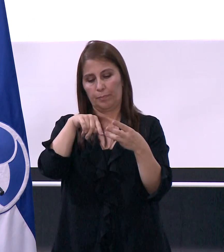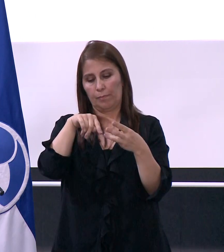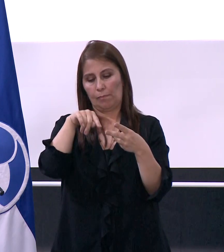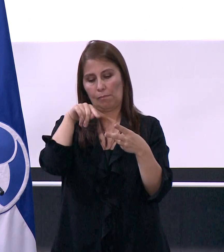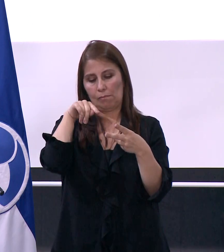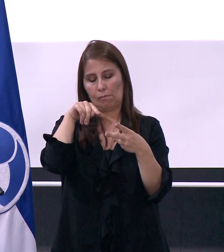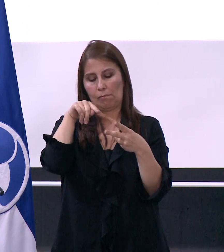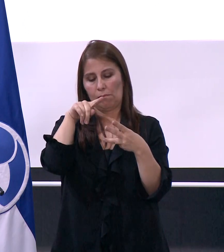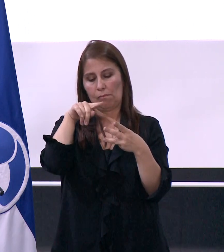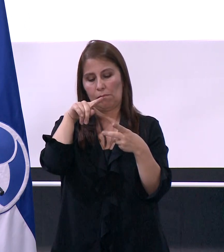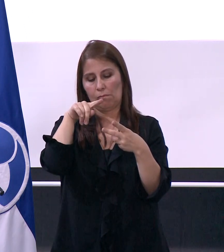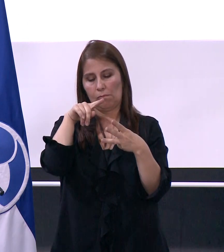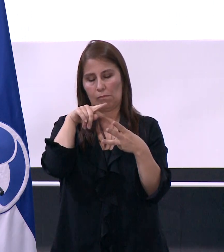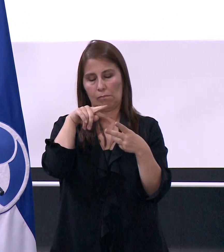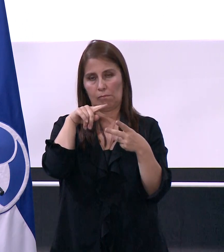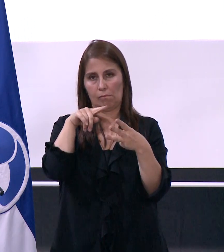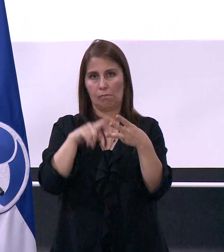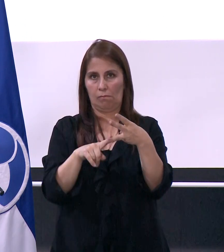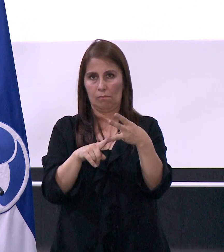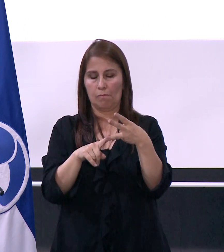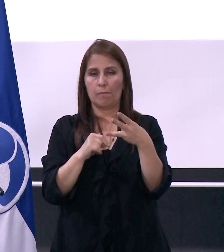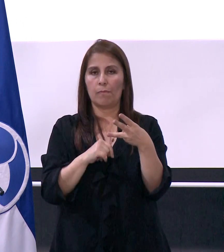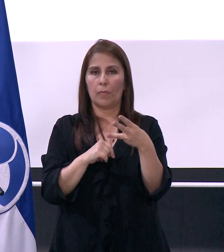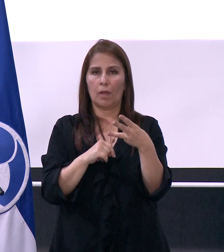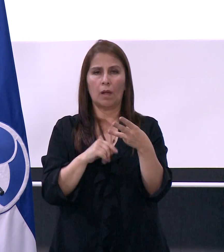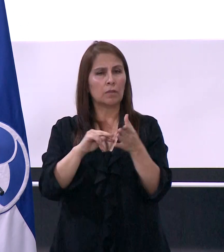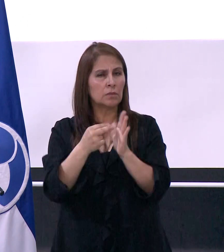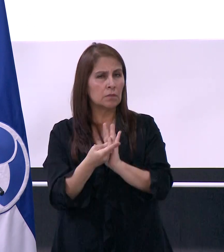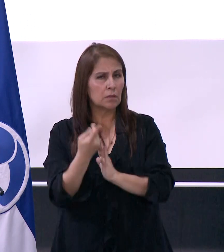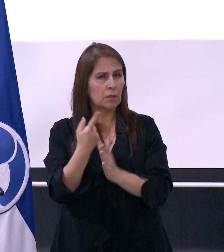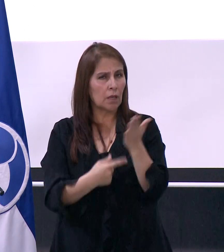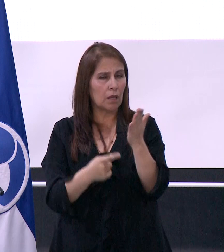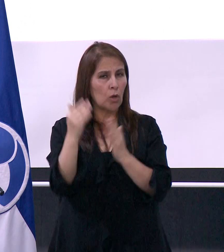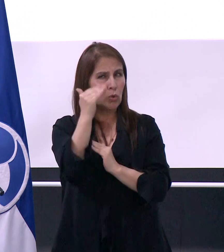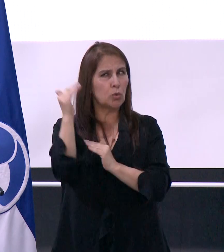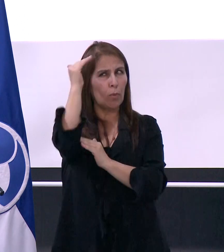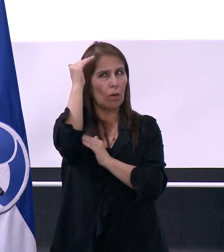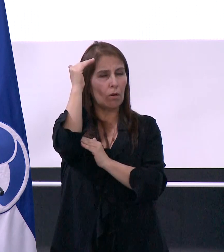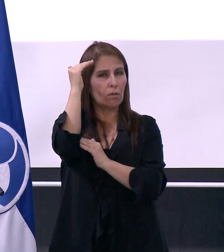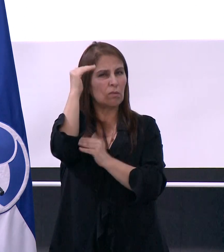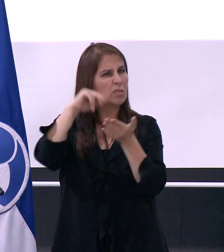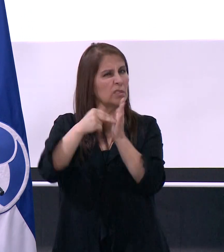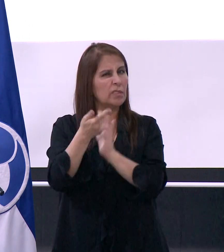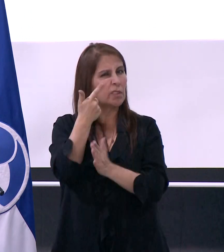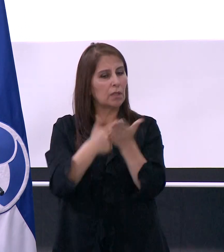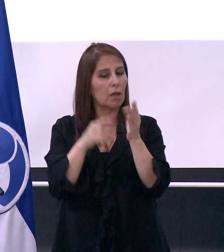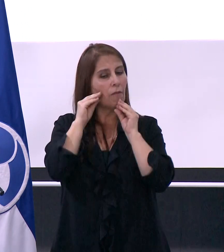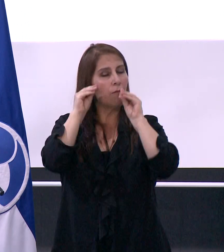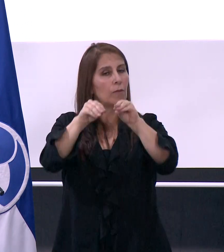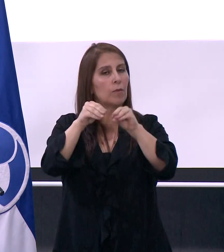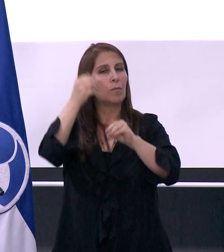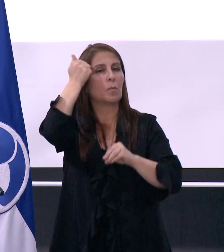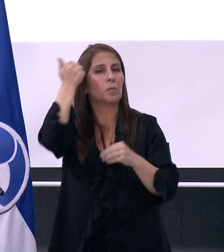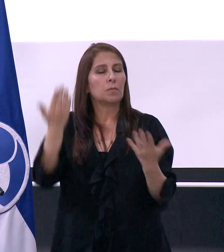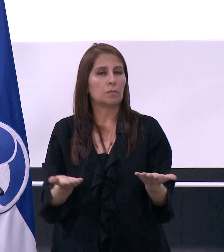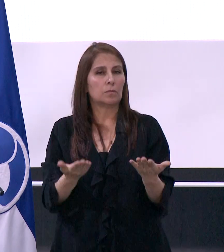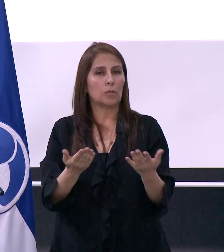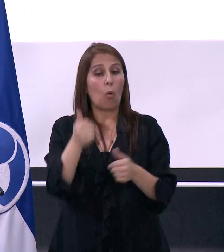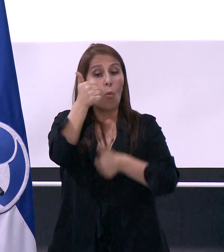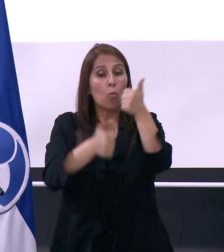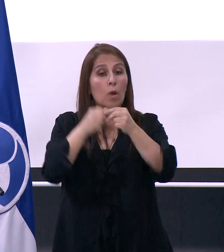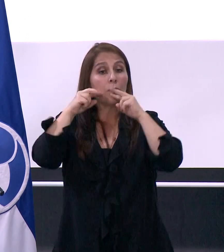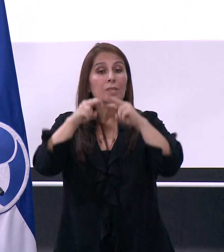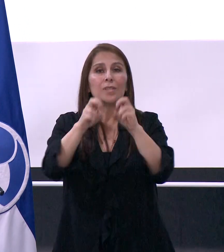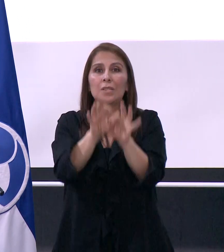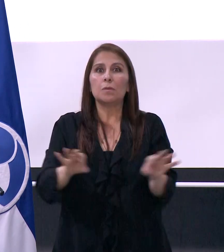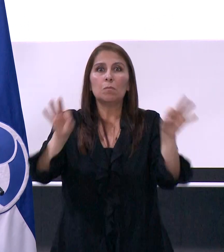acorde con estos tiempos qué significan los superior en la formación de maestros qué tipo de investigación es pertinente para